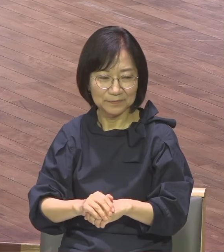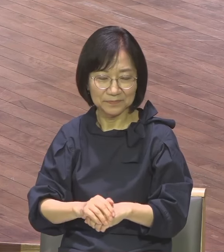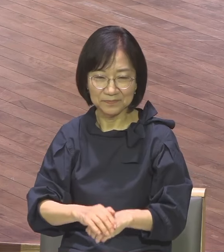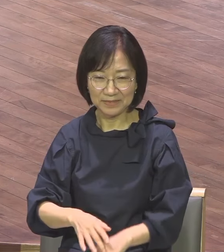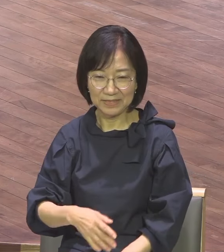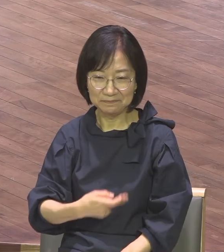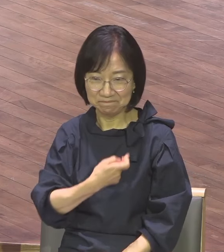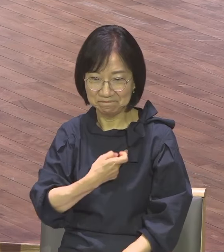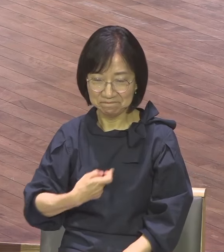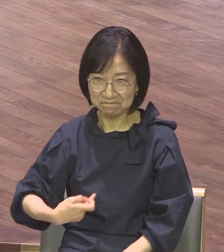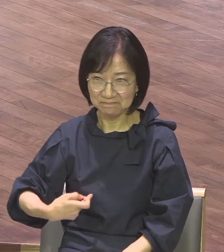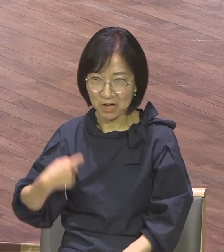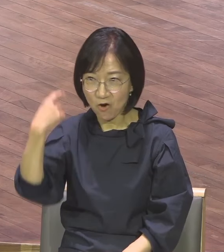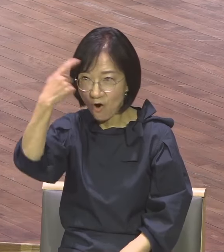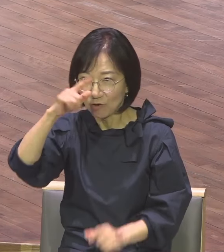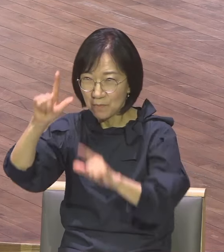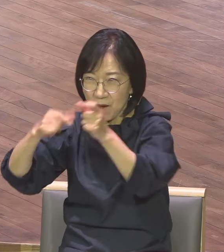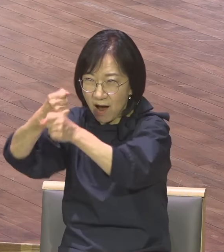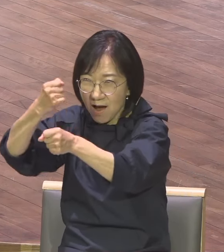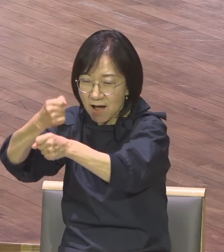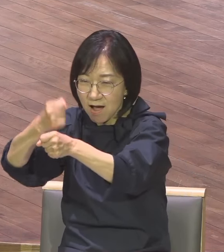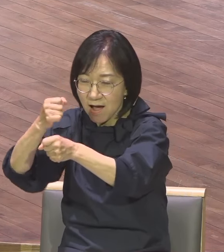막 온갖 형상이야.